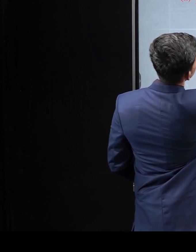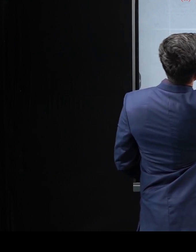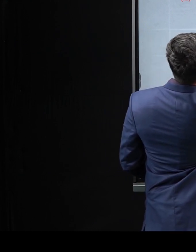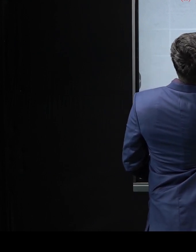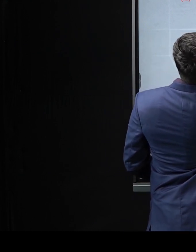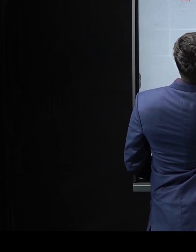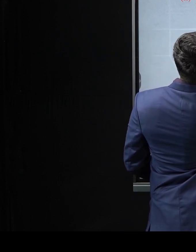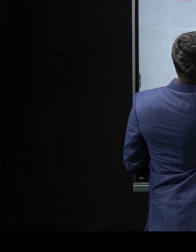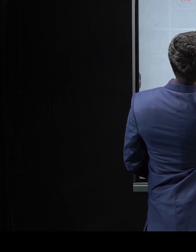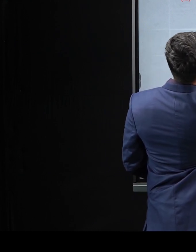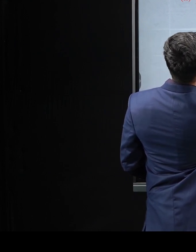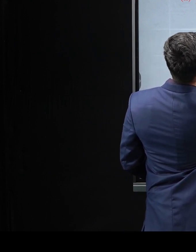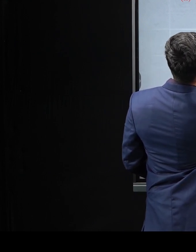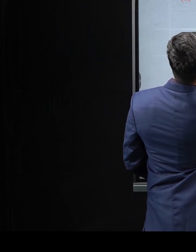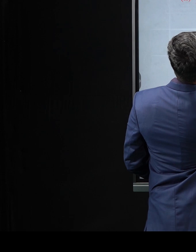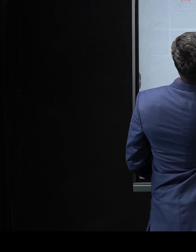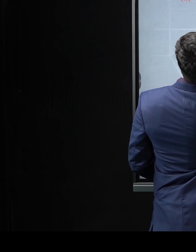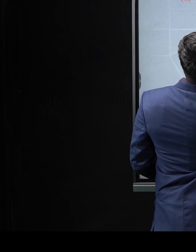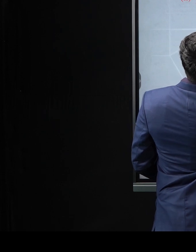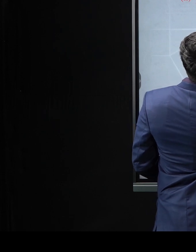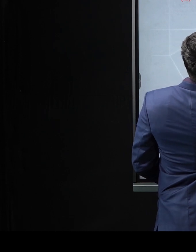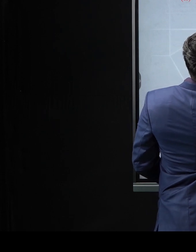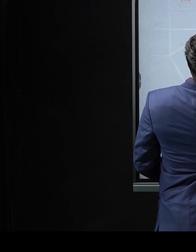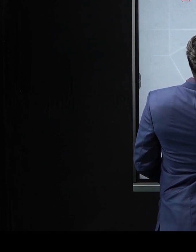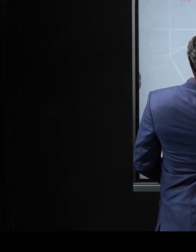టు 4 by 2 ఈజ్ ఈక్వల్ టు 2.